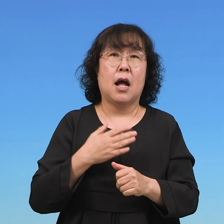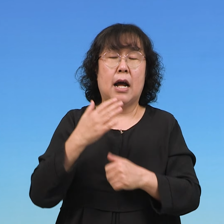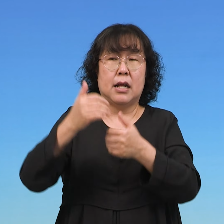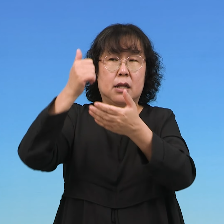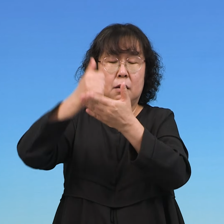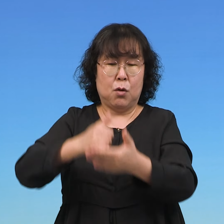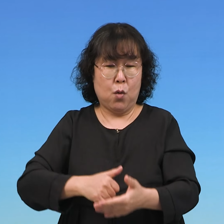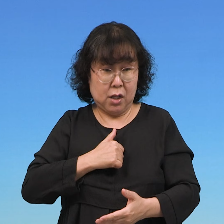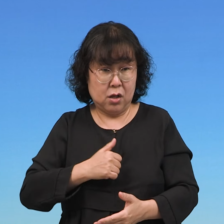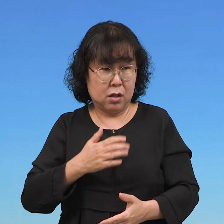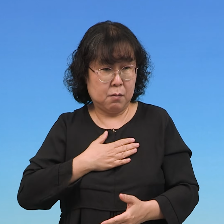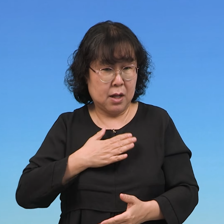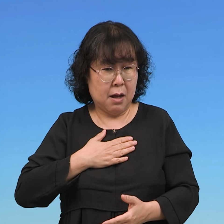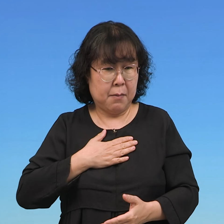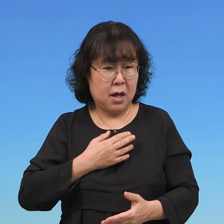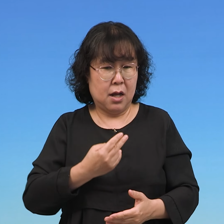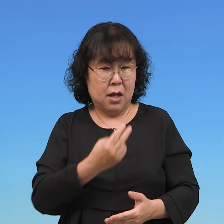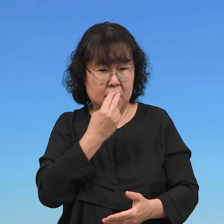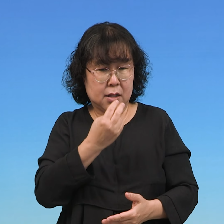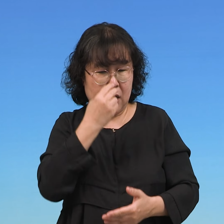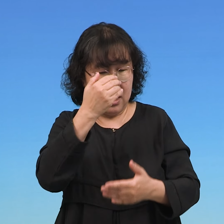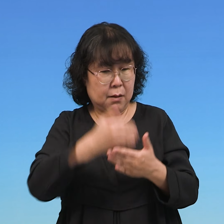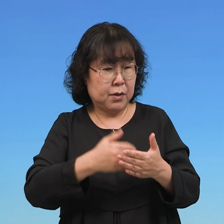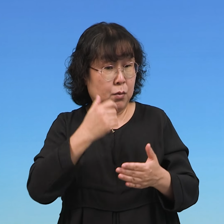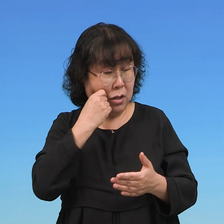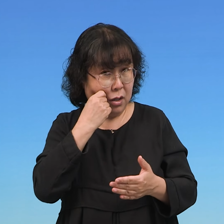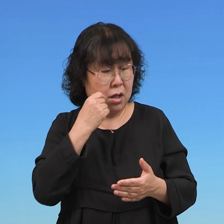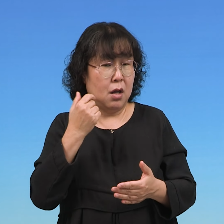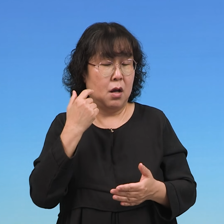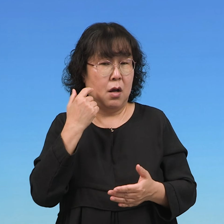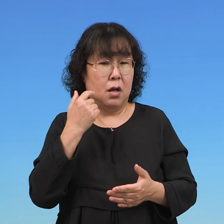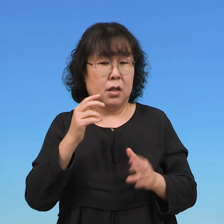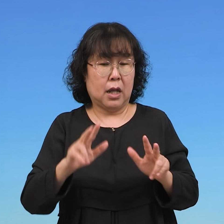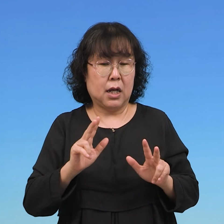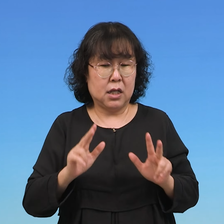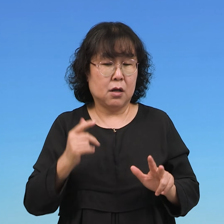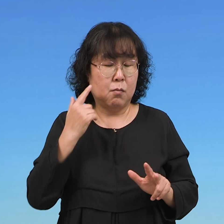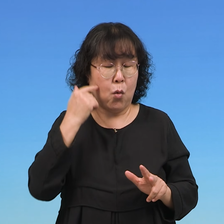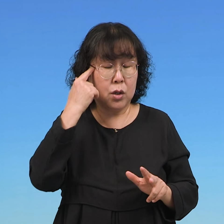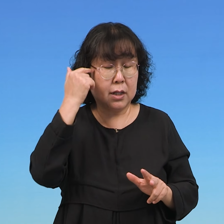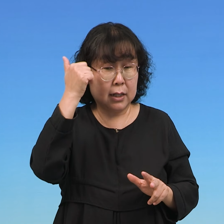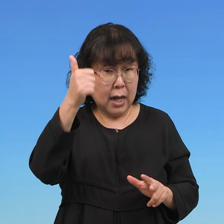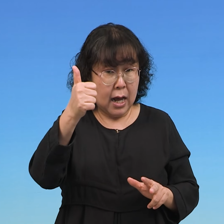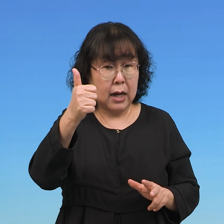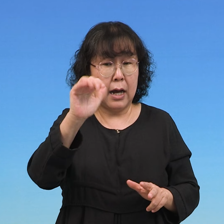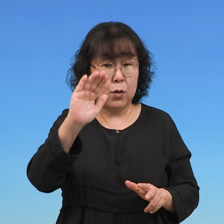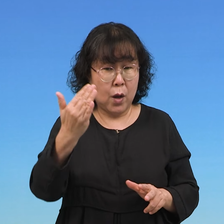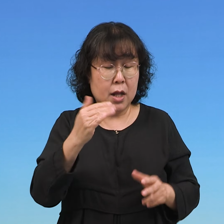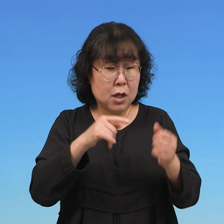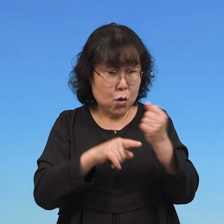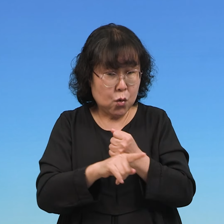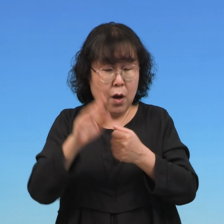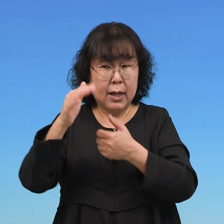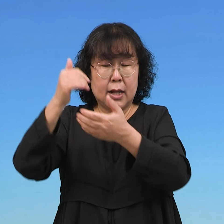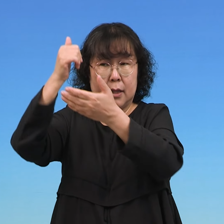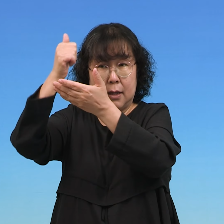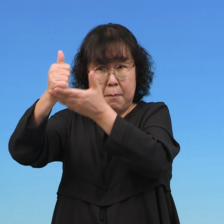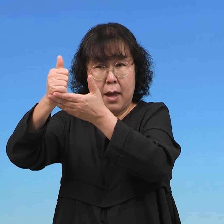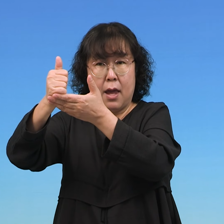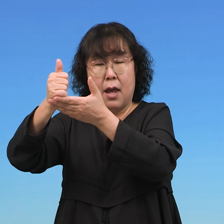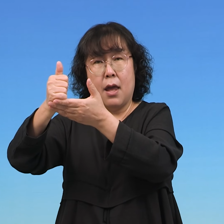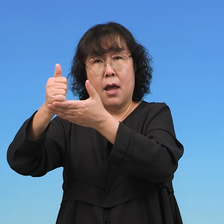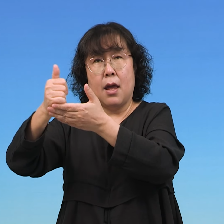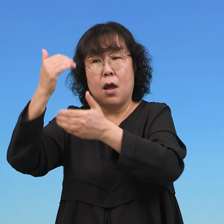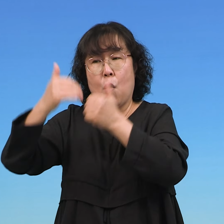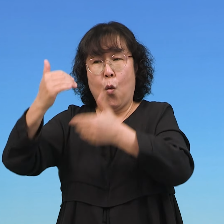인생 끝났죠. 어떻게 내가 지금 목사하고 있느냐고요. 그날 하나님의 환대가 뭡니까?